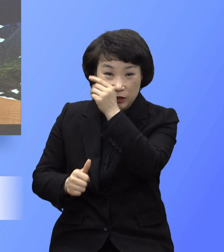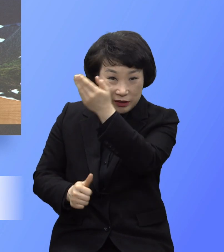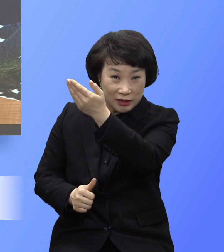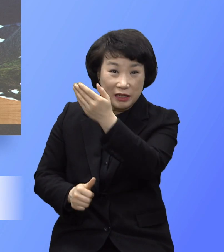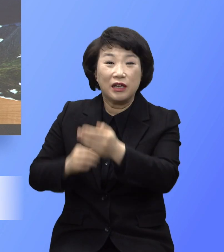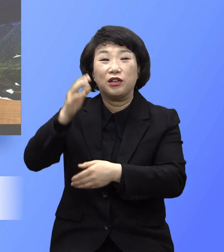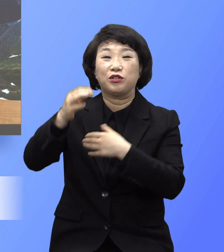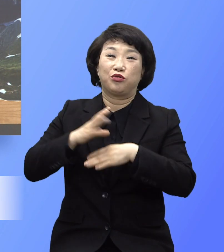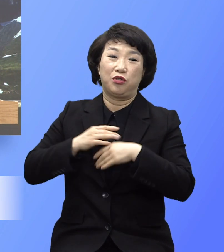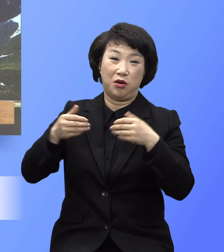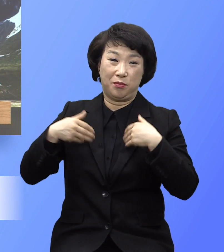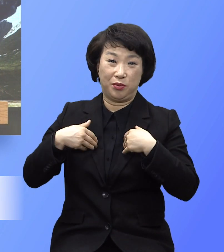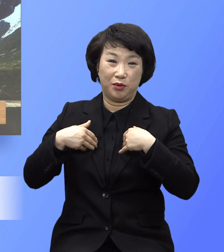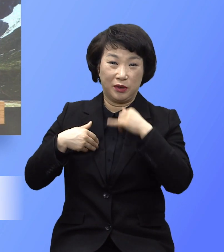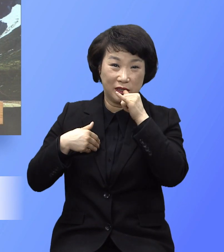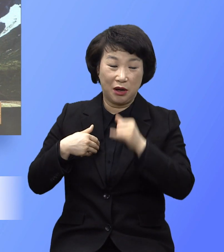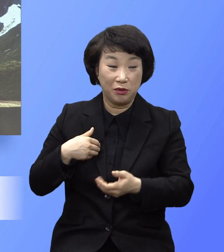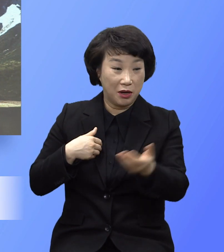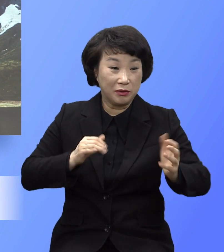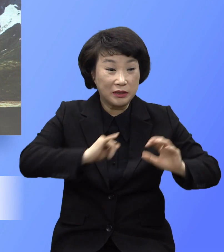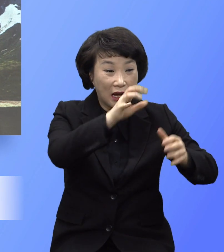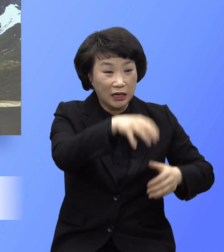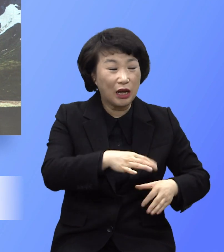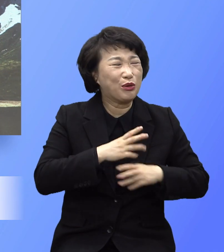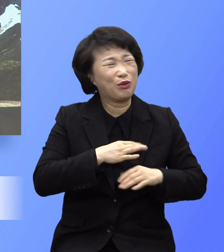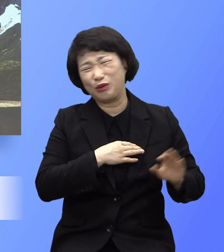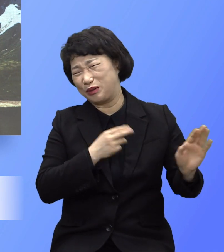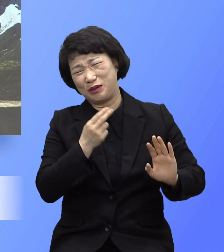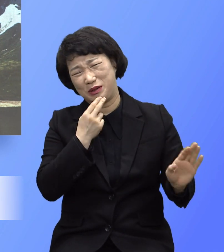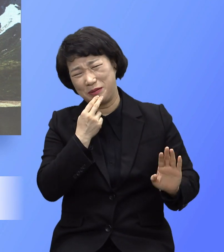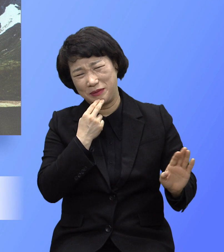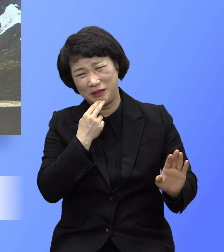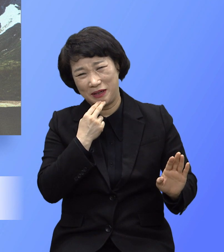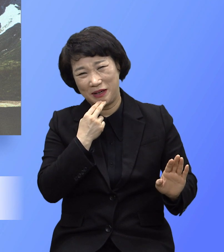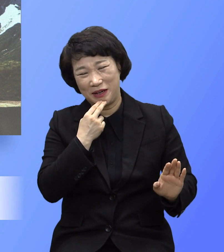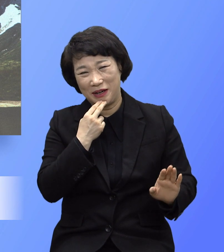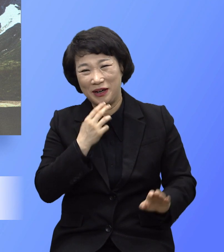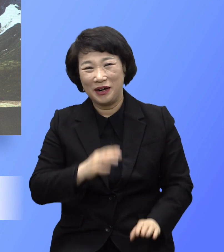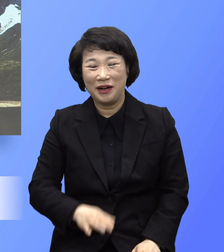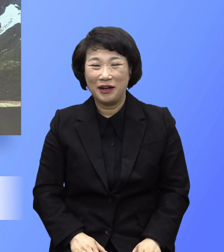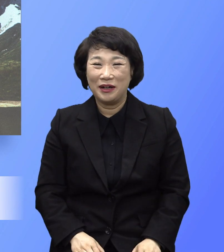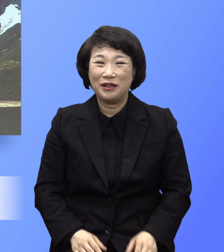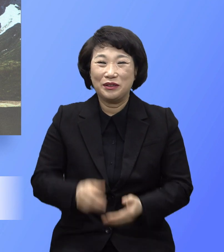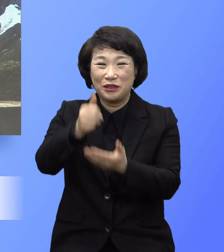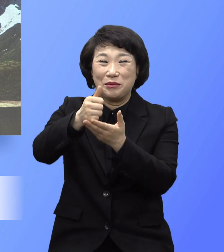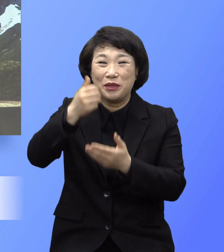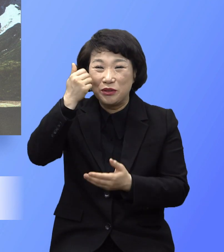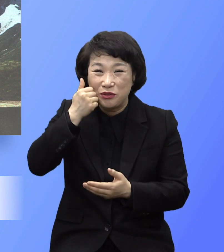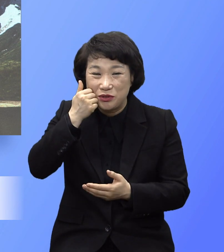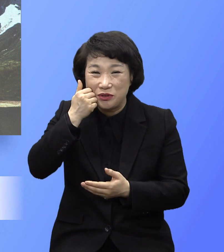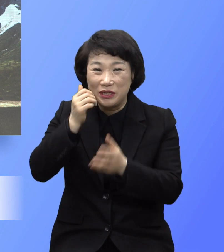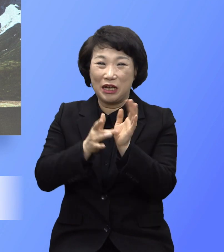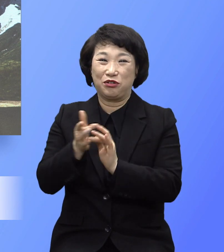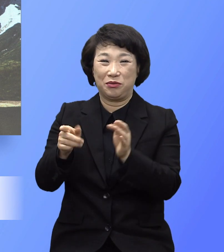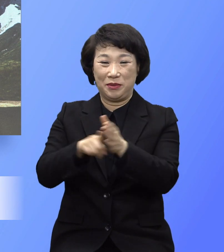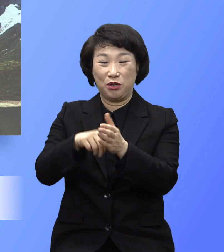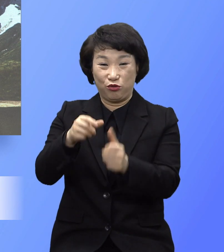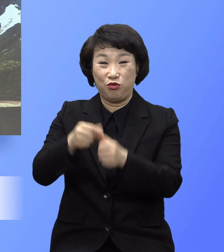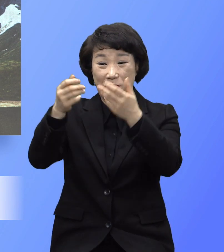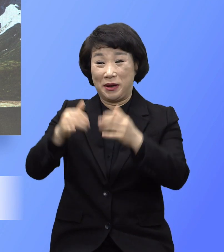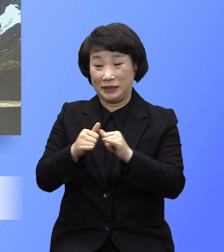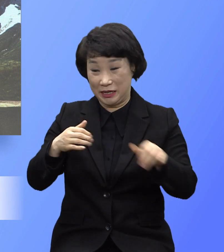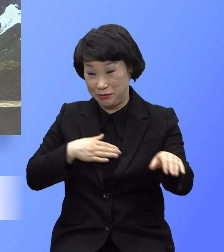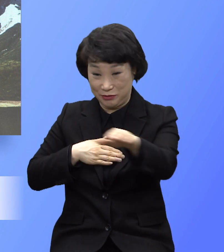두려워하라고 그랬으니 세상은 두려울 것이 없습니다. 그가 누구냐? 예수 믿고